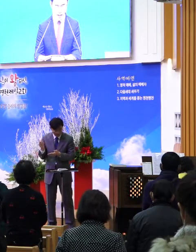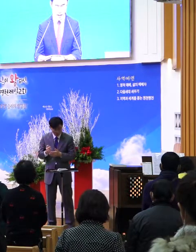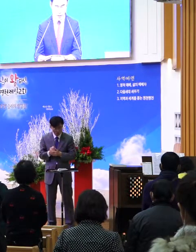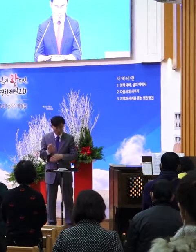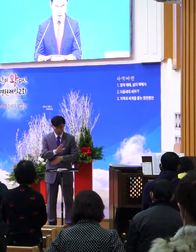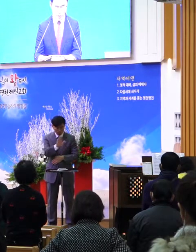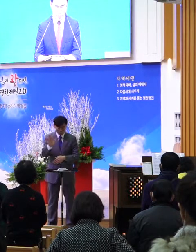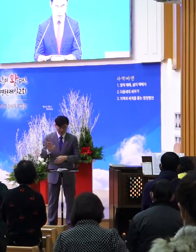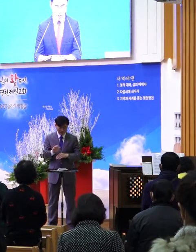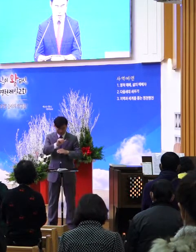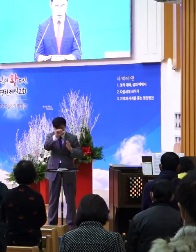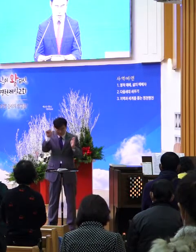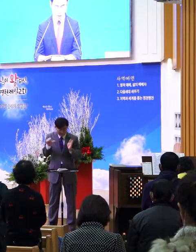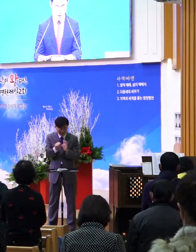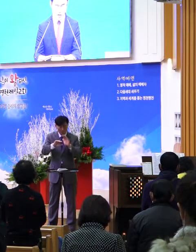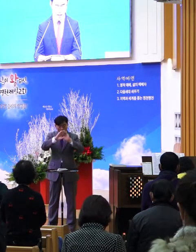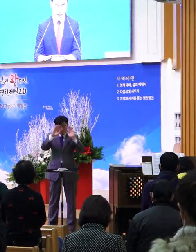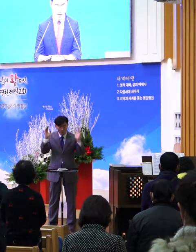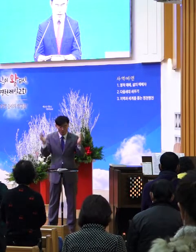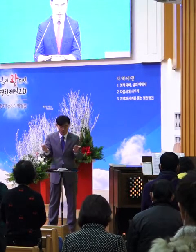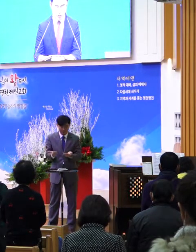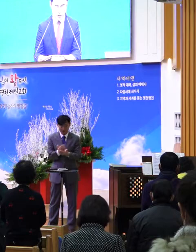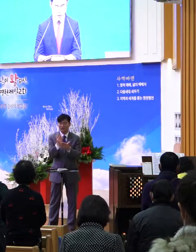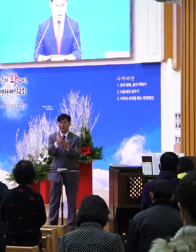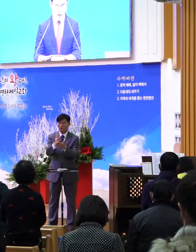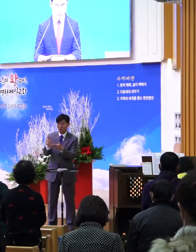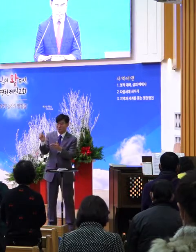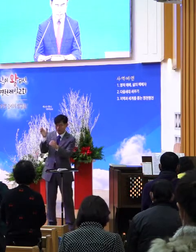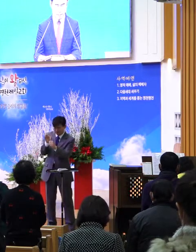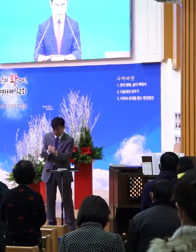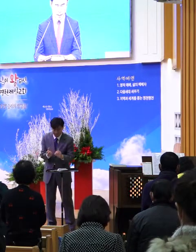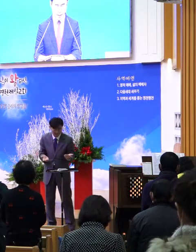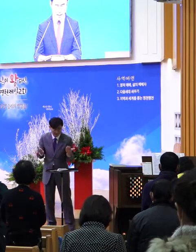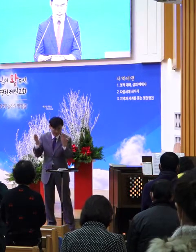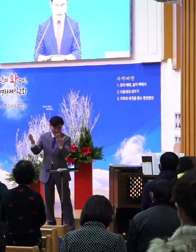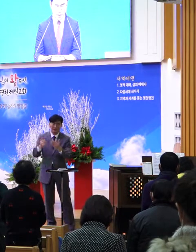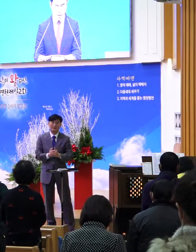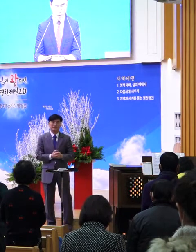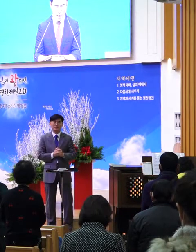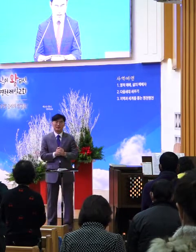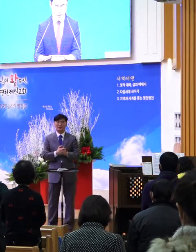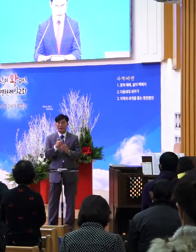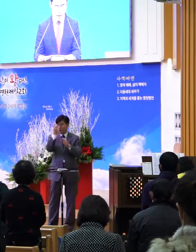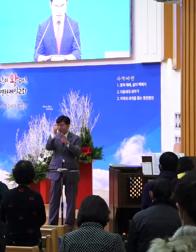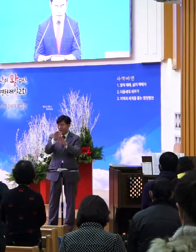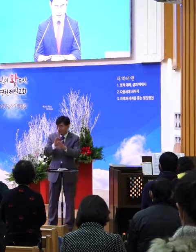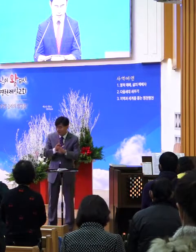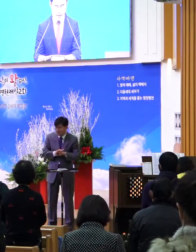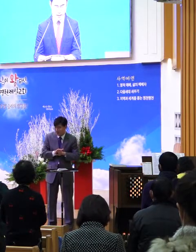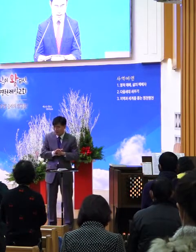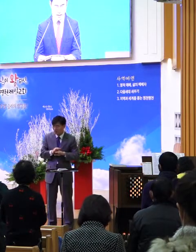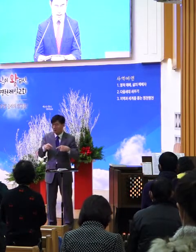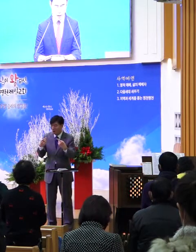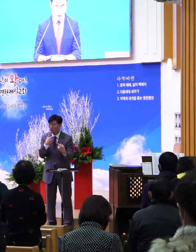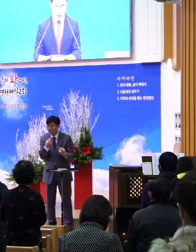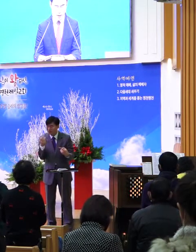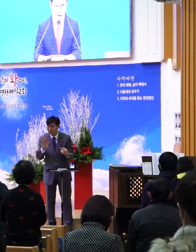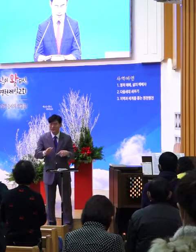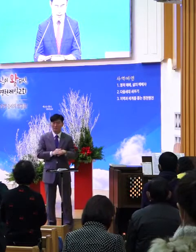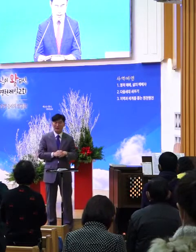온전하게 드려질 수 있도록 주님 역사하여 주시옵소서. 이 예배 자리를 정말로 간절히 사모하지만